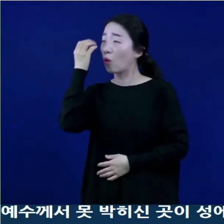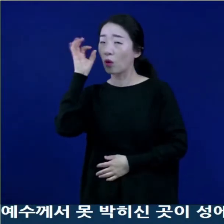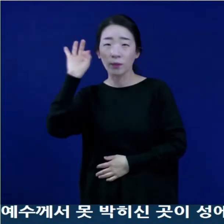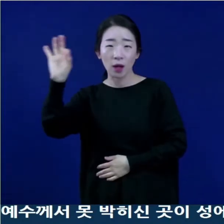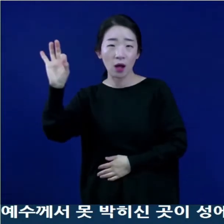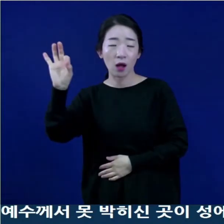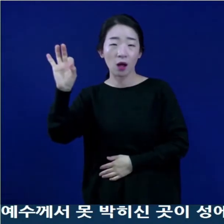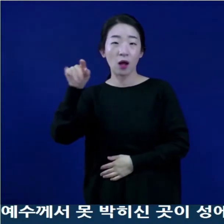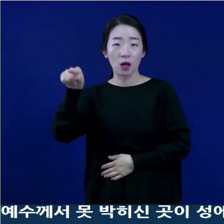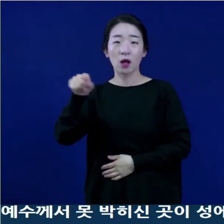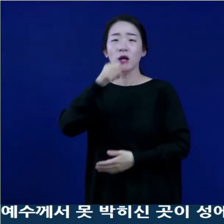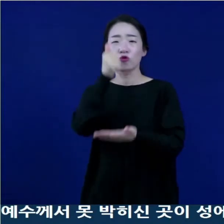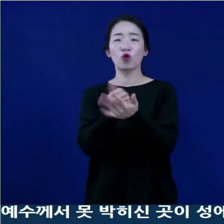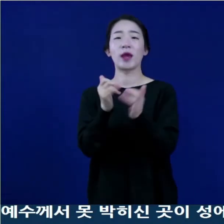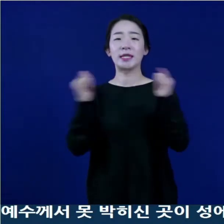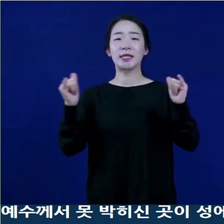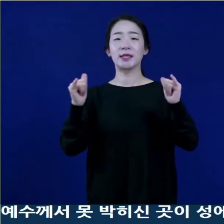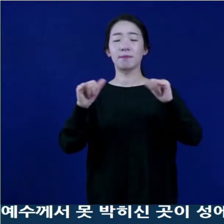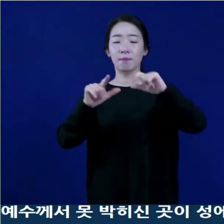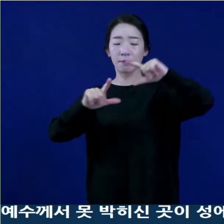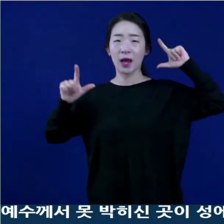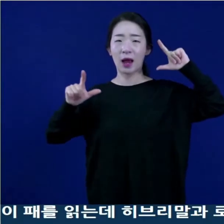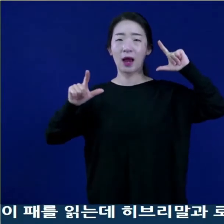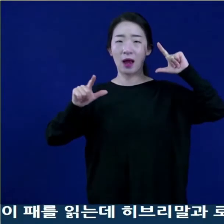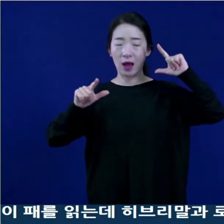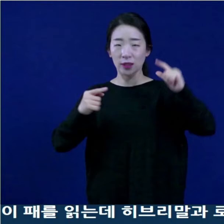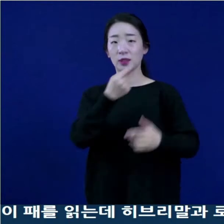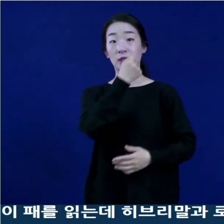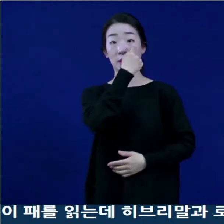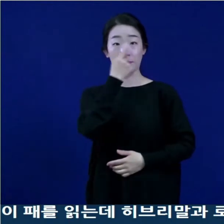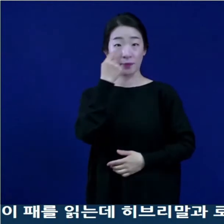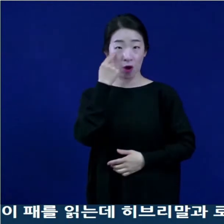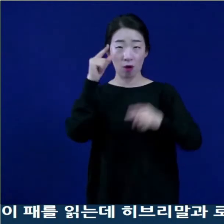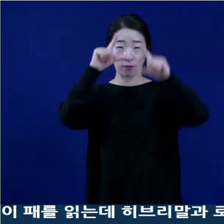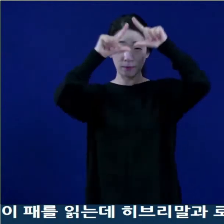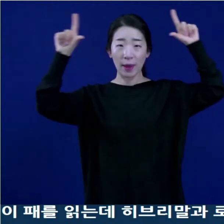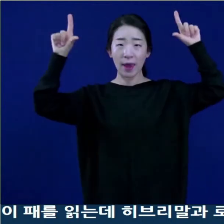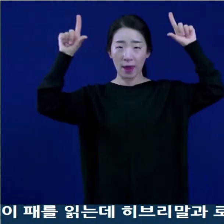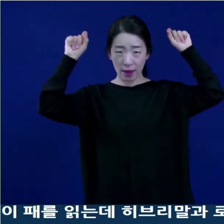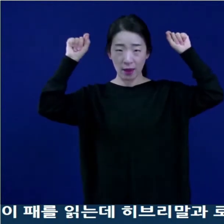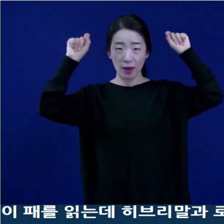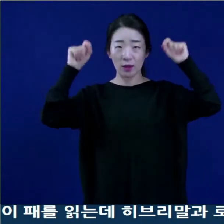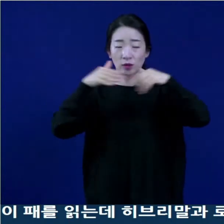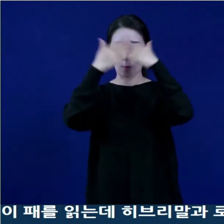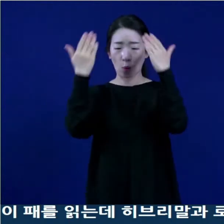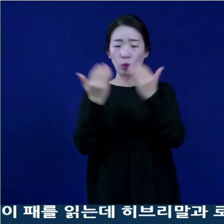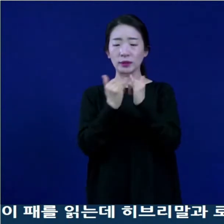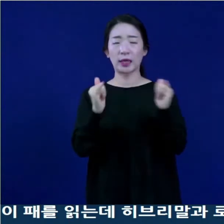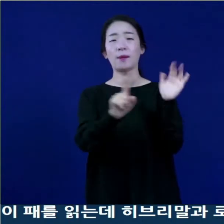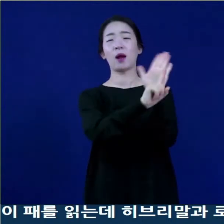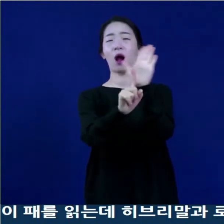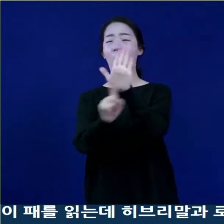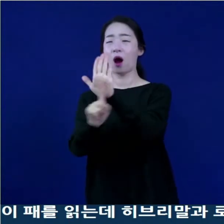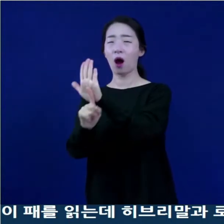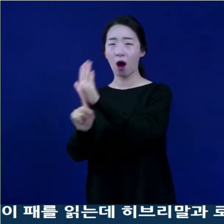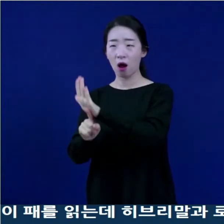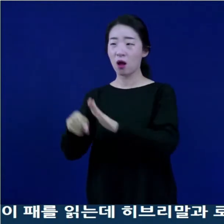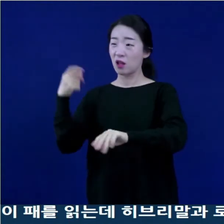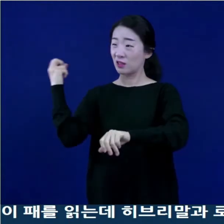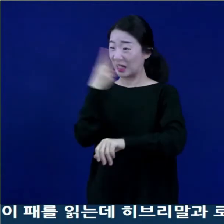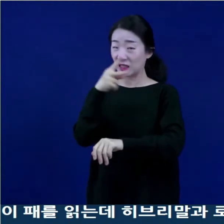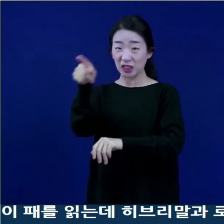죄인으로 죽었다 하는 죄목을 달아 넣은, 그래서 예수님의 죄목을 모든 사람에게 공개하여서 다시는 이런 짓